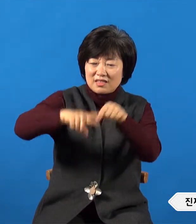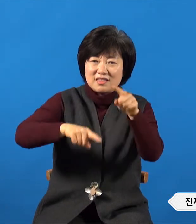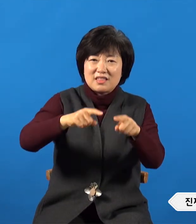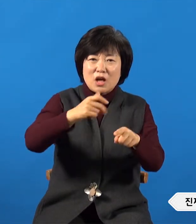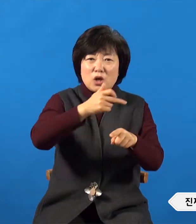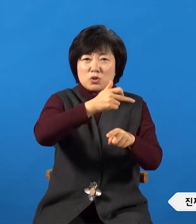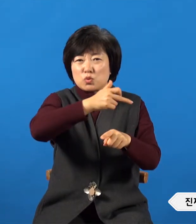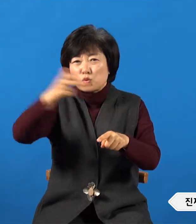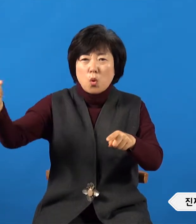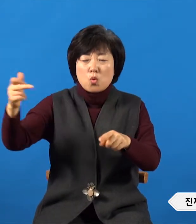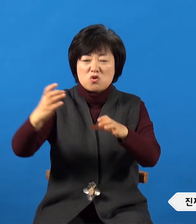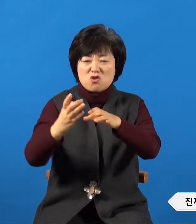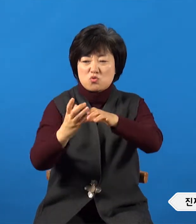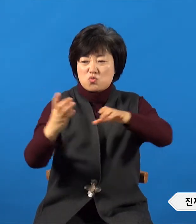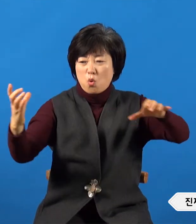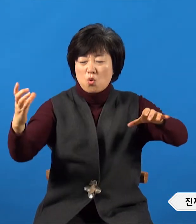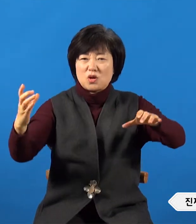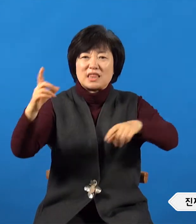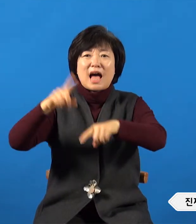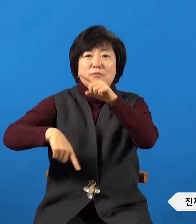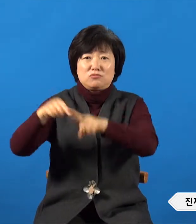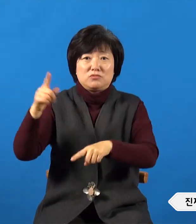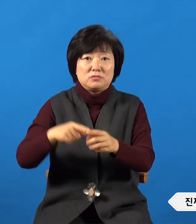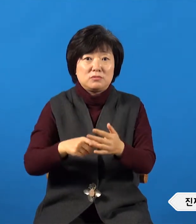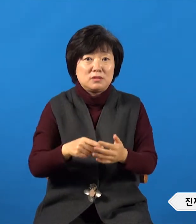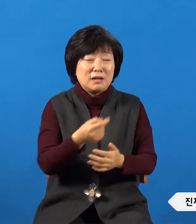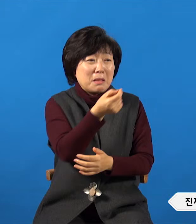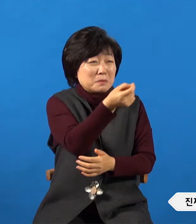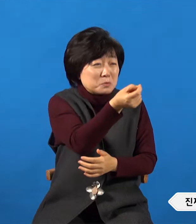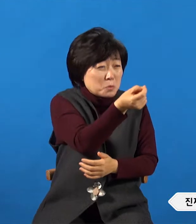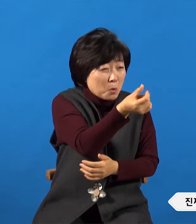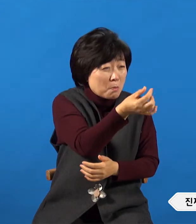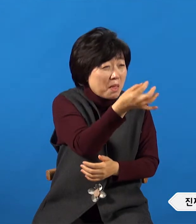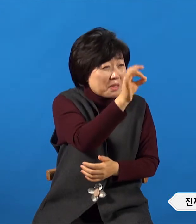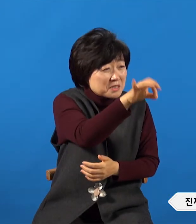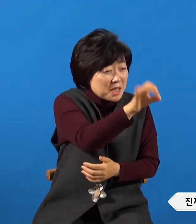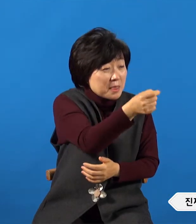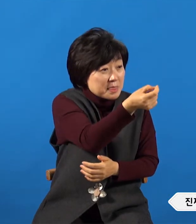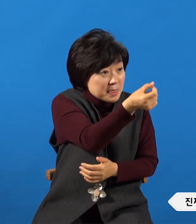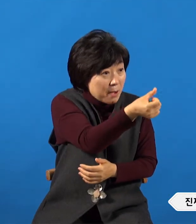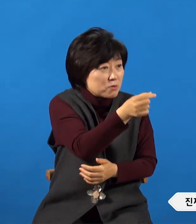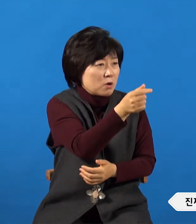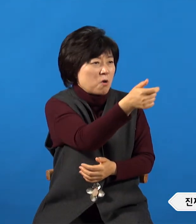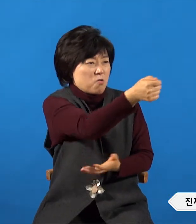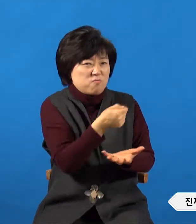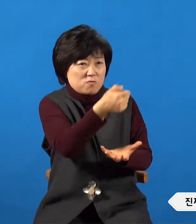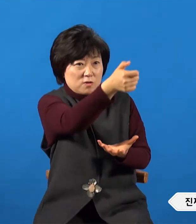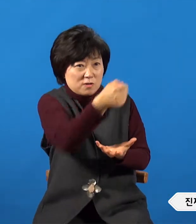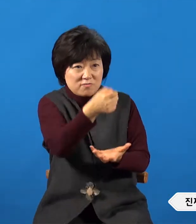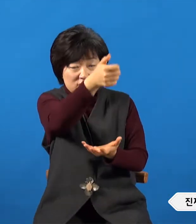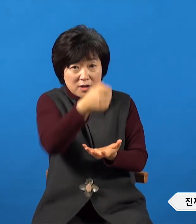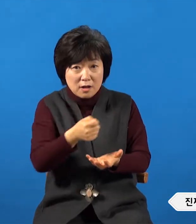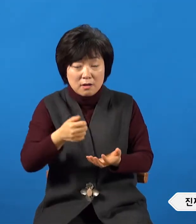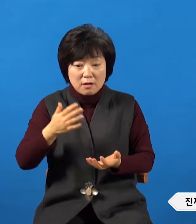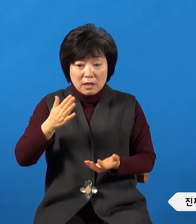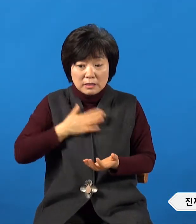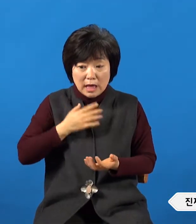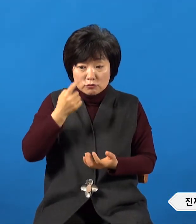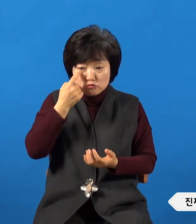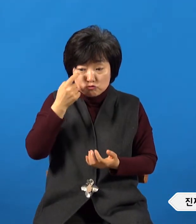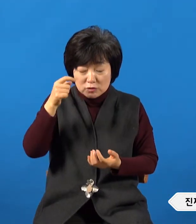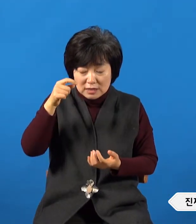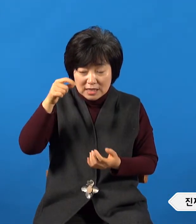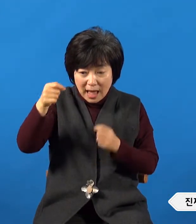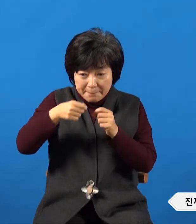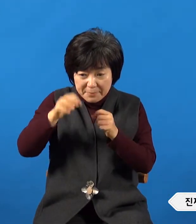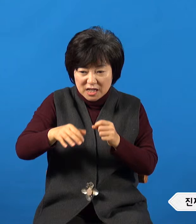뜻입니다. 조그마한 알갱이, 미세한 것도 제대로 착착 남의 눈의 것은 집어내면서 내 눈에 앞에 있는